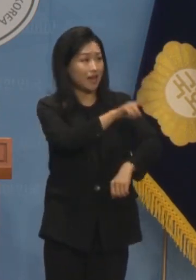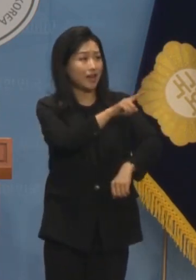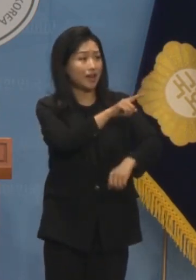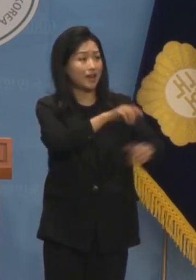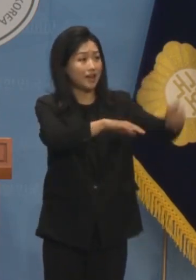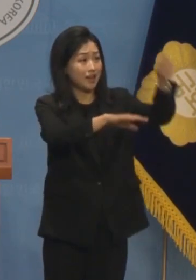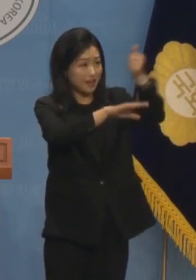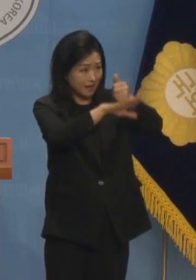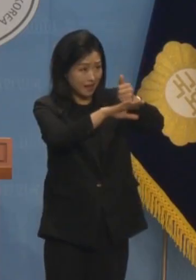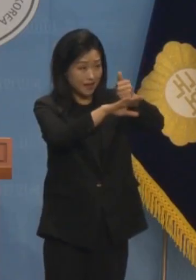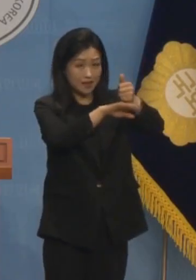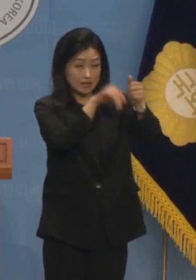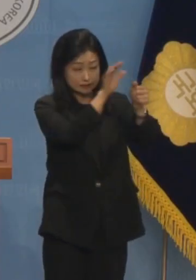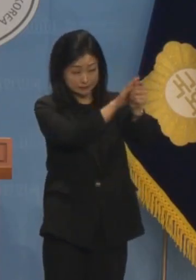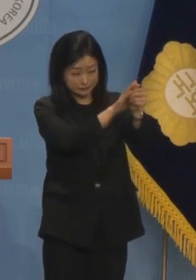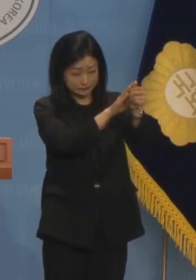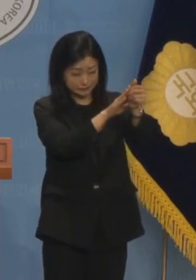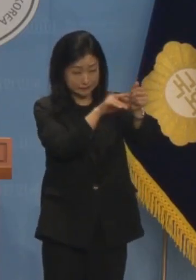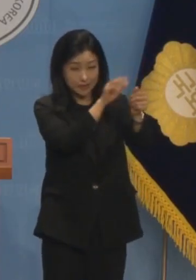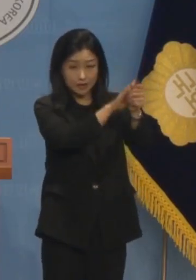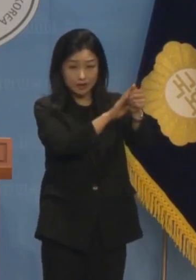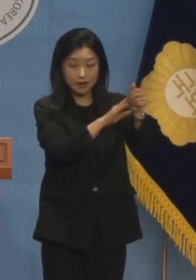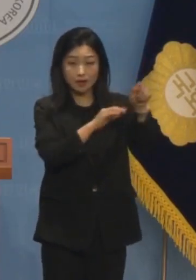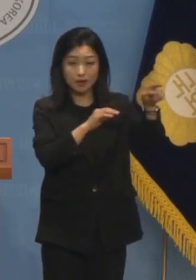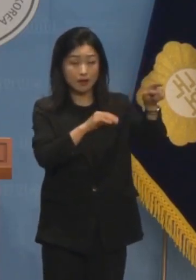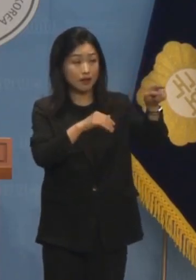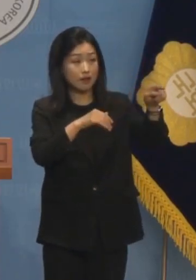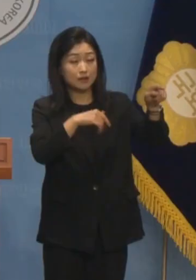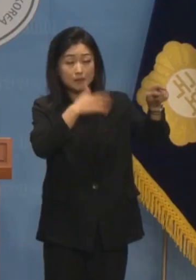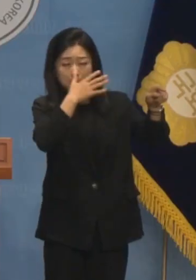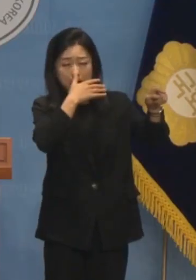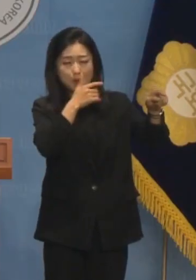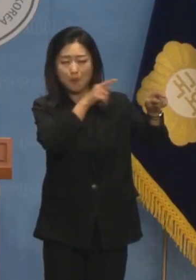그 대통령을 아무것도 모르는 바보라고 부르는 자가